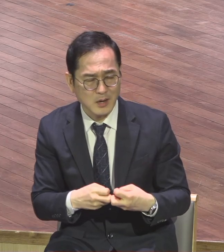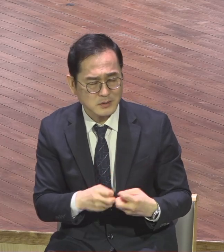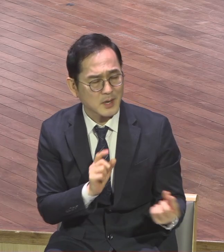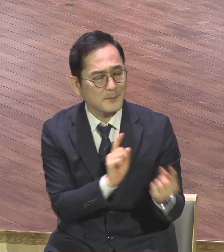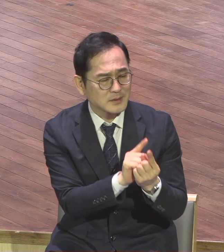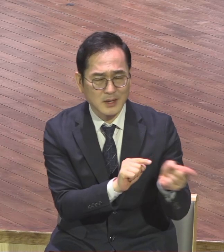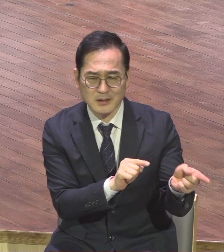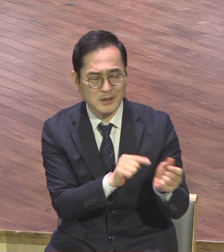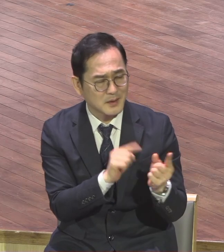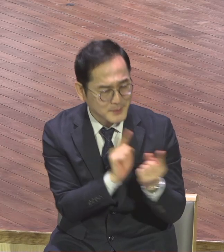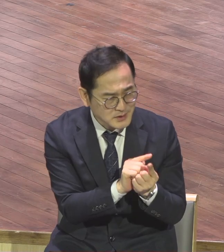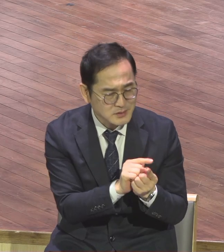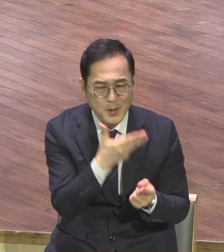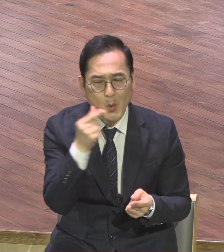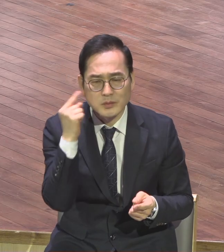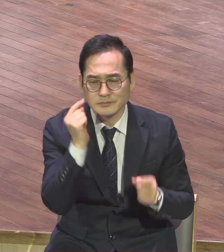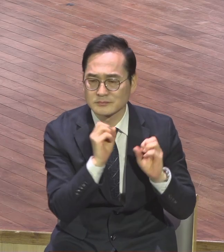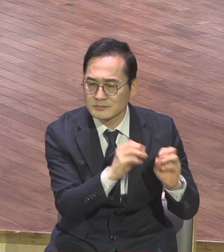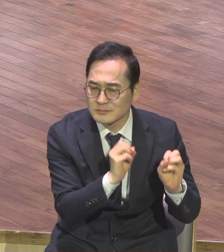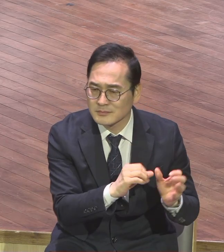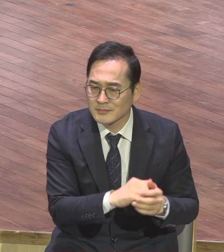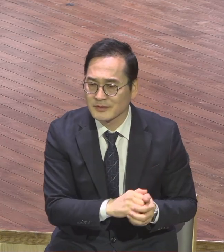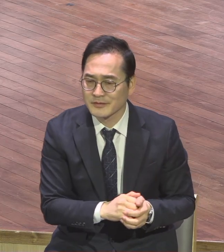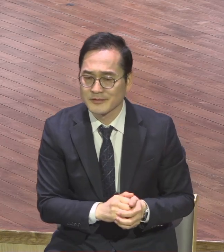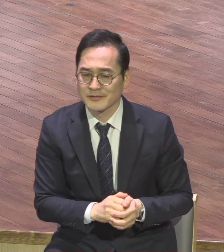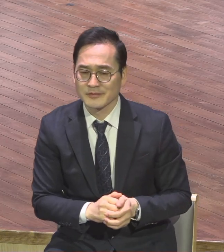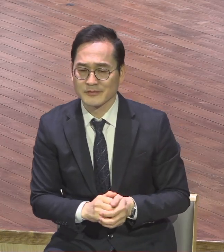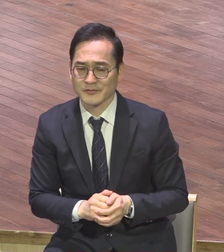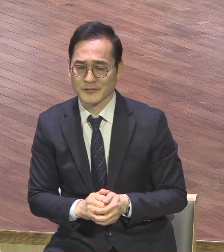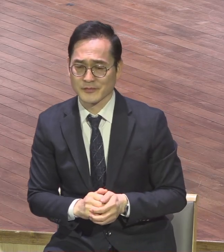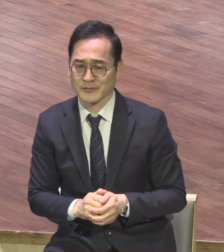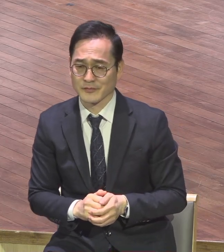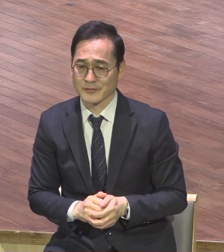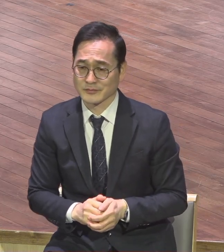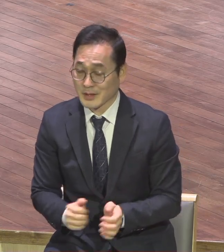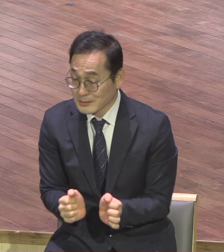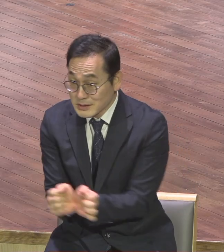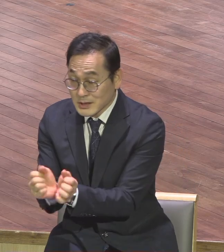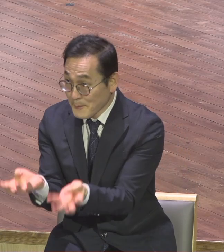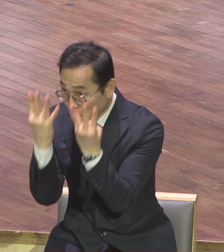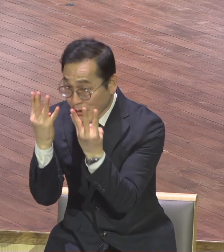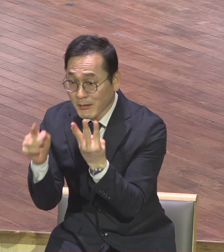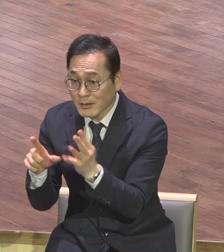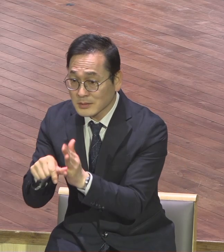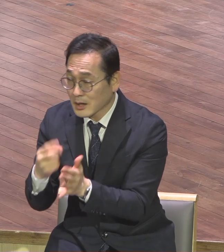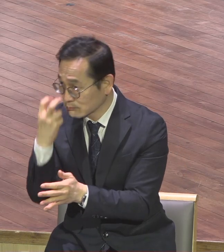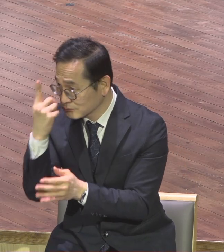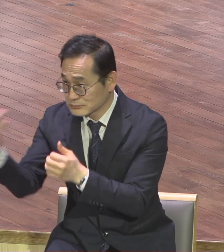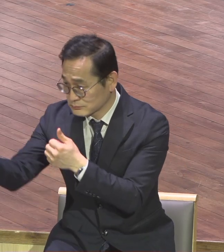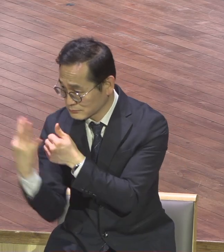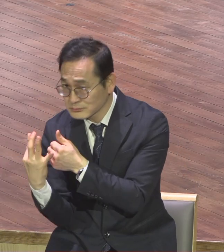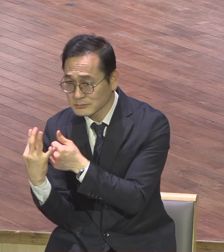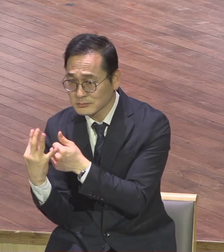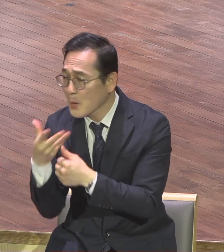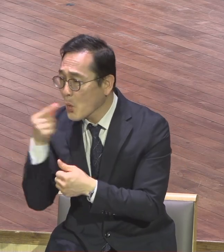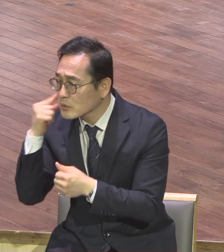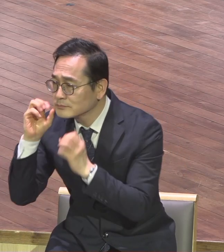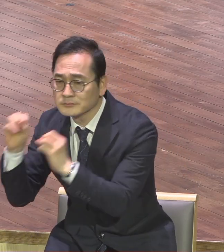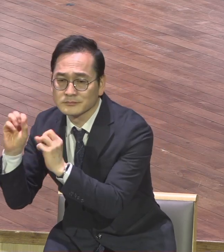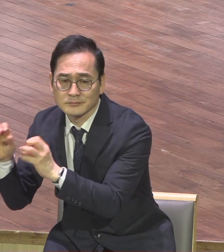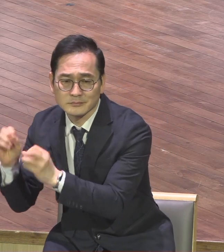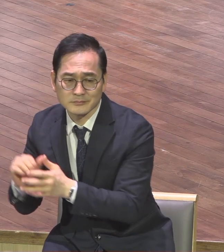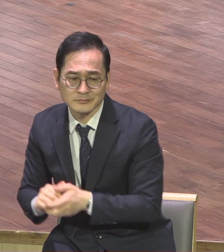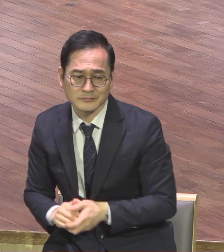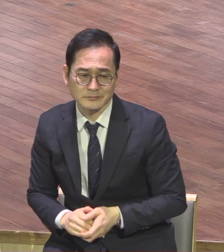방법은 죄수로 이 금형으로 죄수로 들어가게 해가지고 간수들에게 복음을 증거하게 하고, 하나님의 방법은 전도